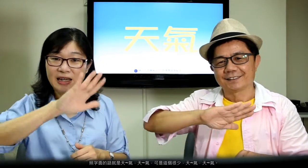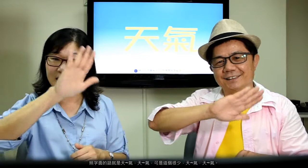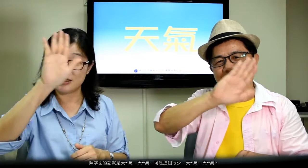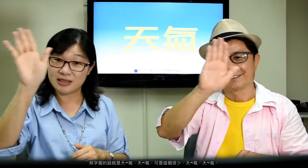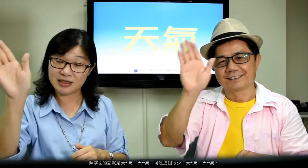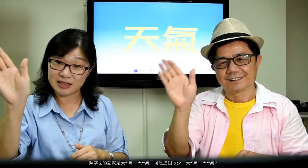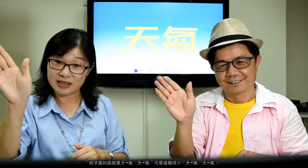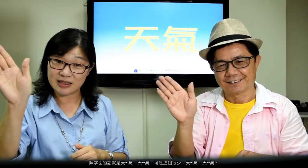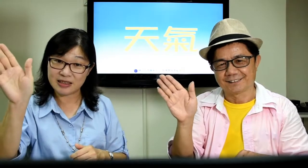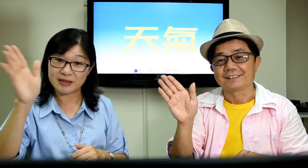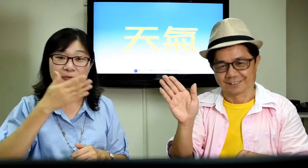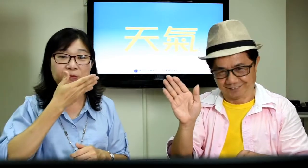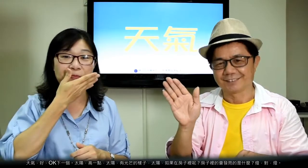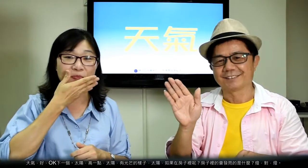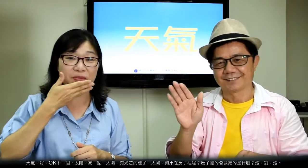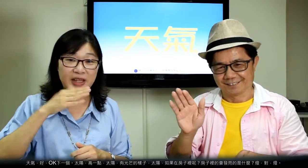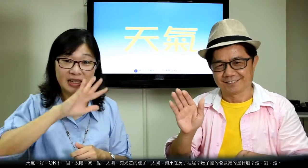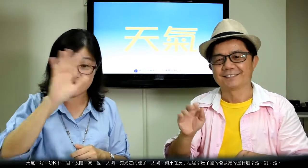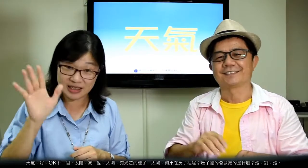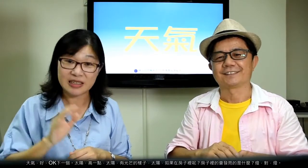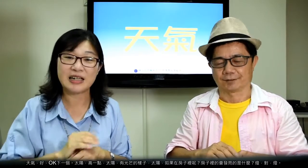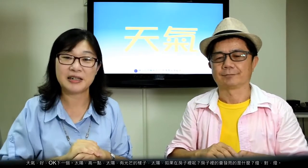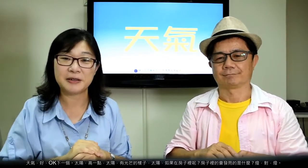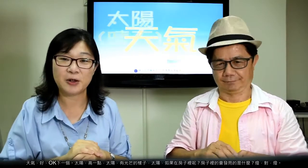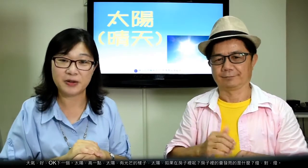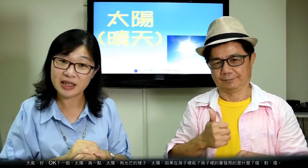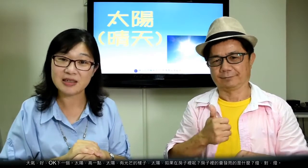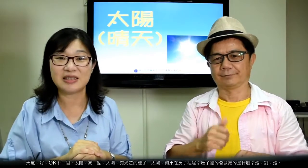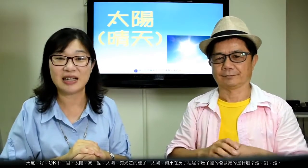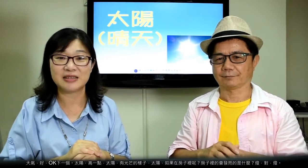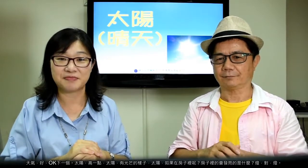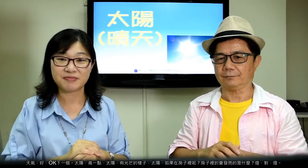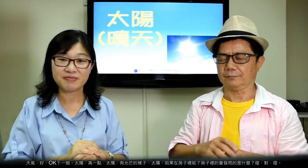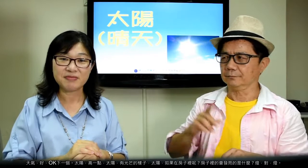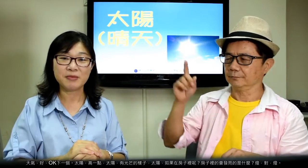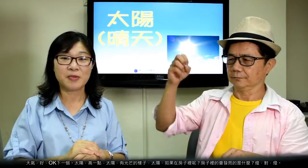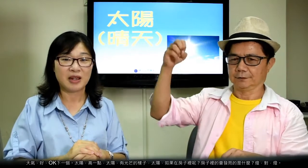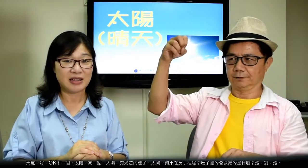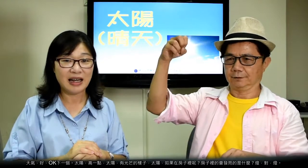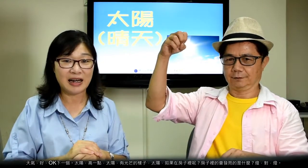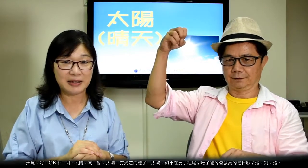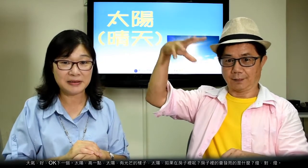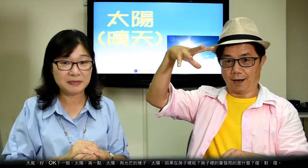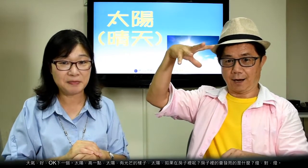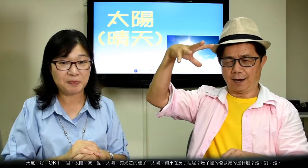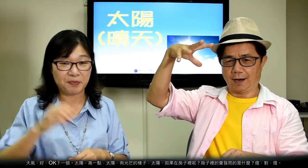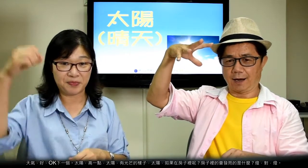天气，天气。好 ，OK， 下一个，太阳，